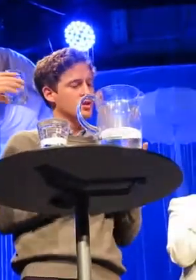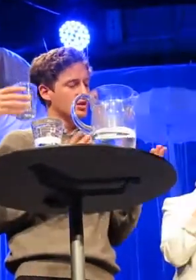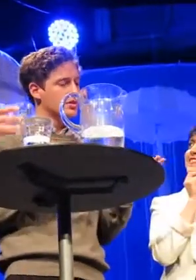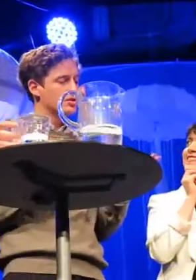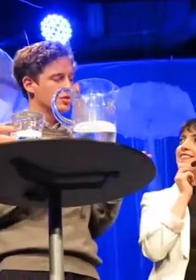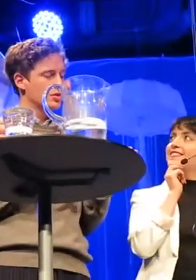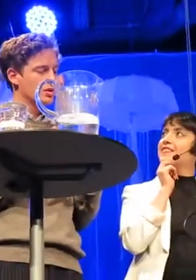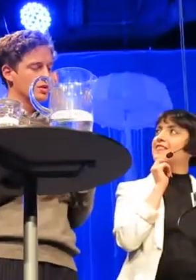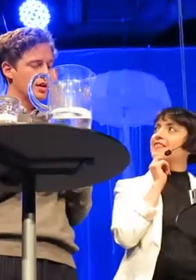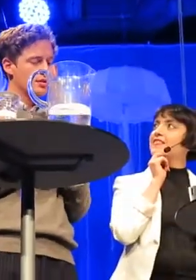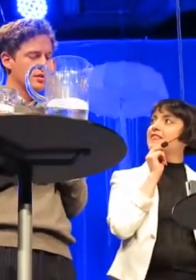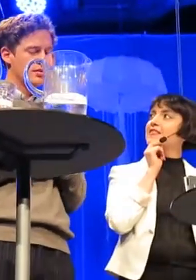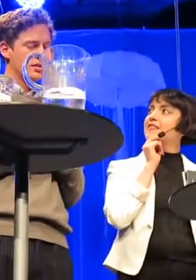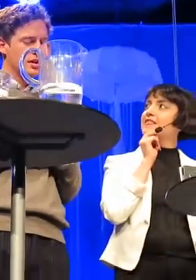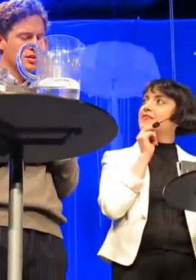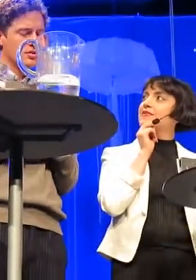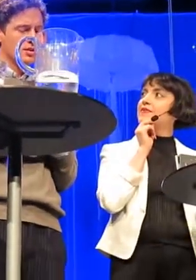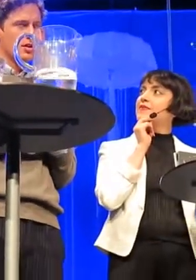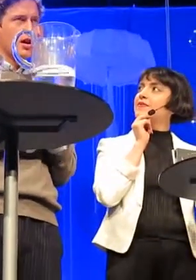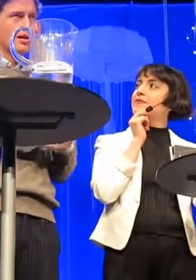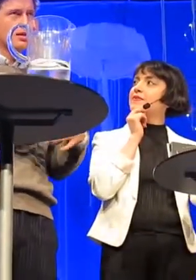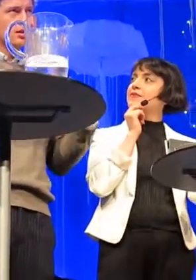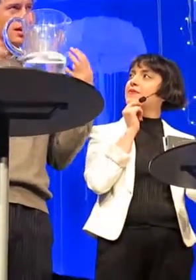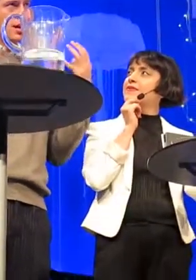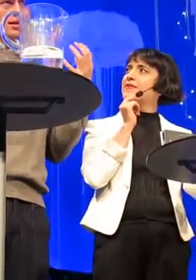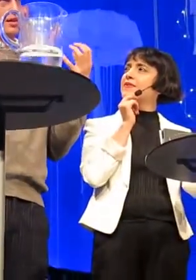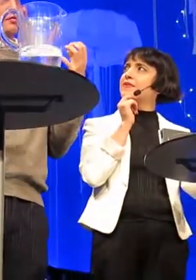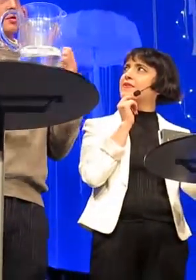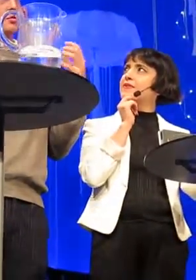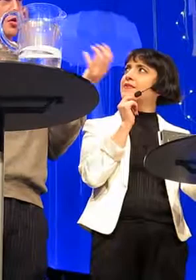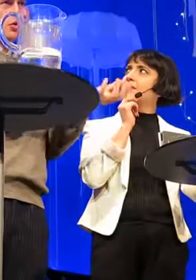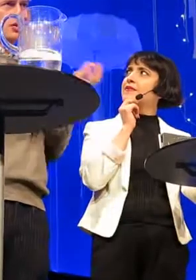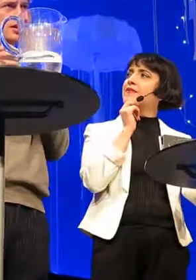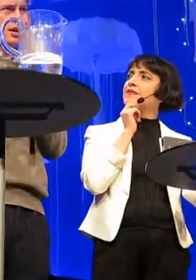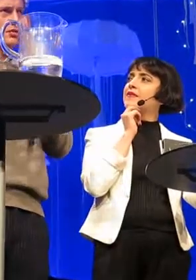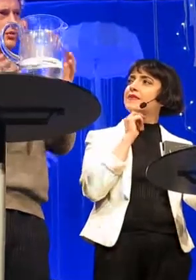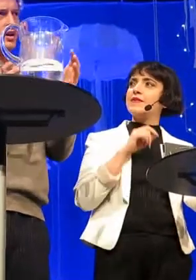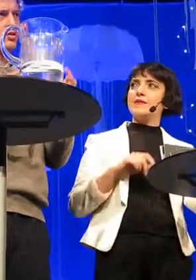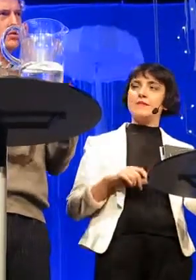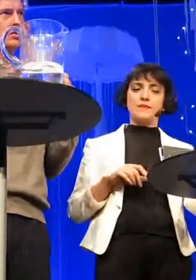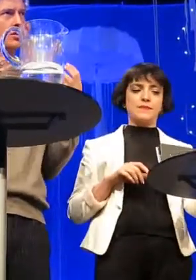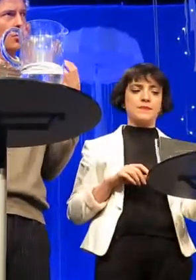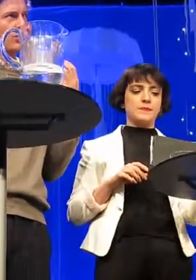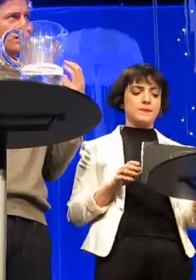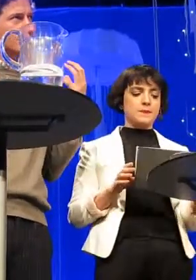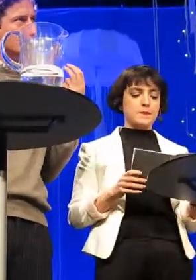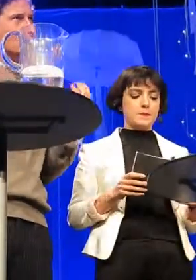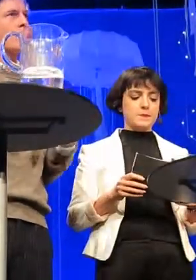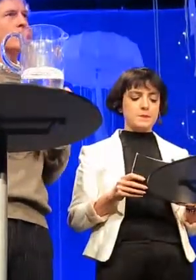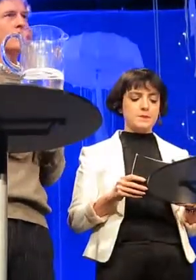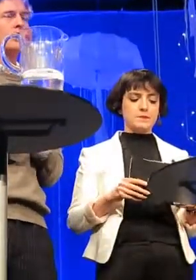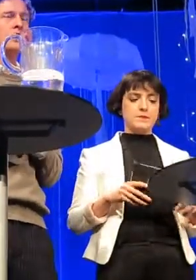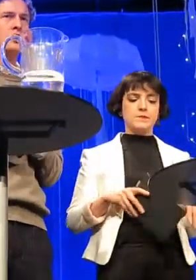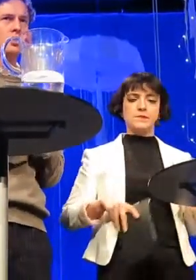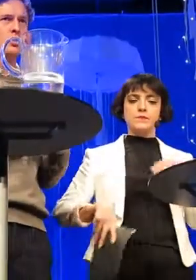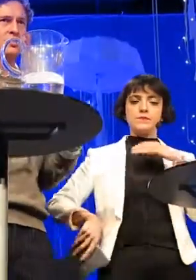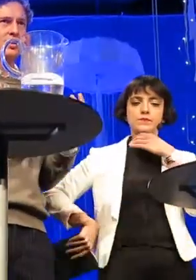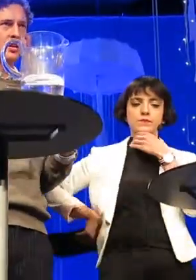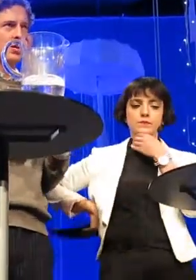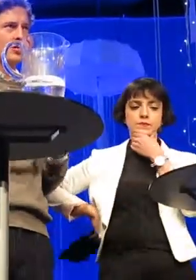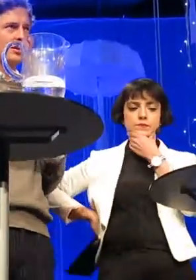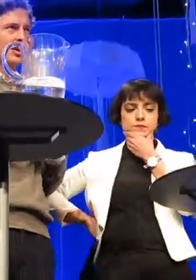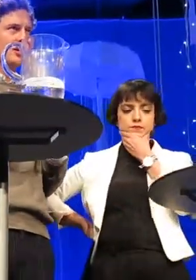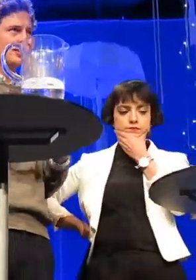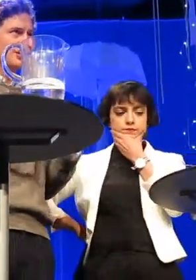om man nu lyssnar på diskussionen, så dels, det finns ett antal saker. Dels att när vi pratar om kol och kärnkraft och så vidare, alltså, oavsett, dagens lösningar,